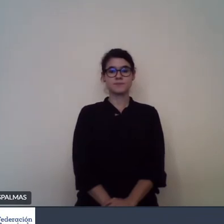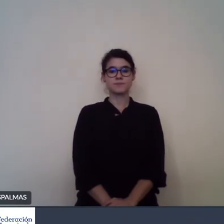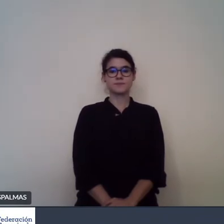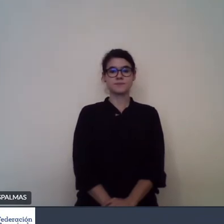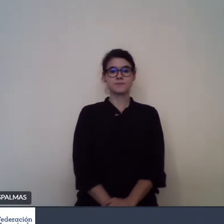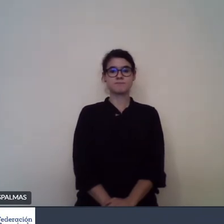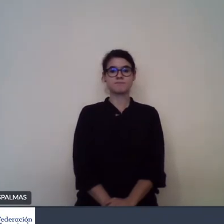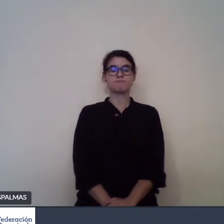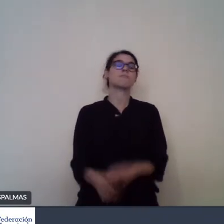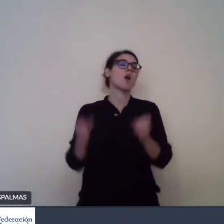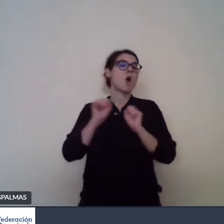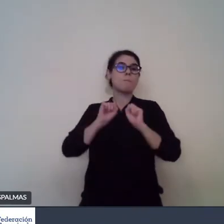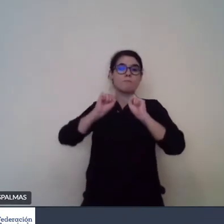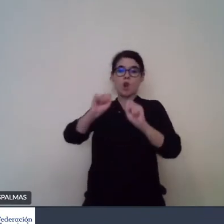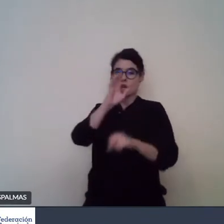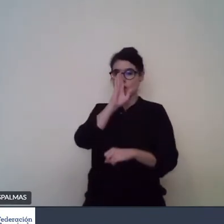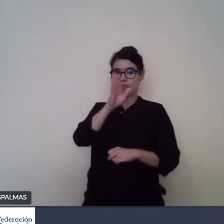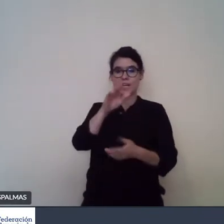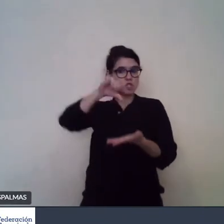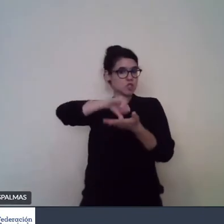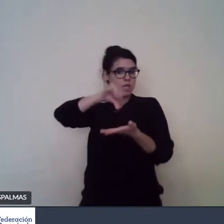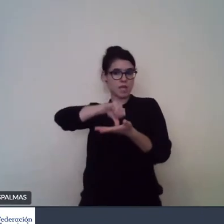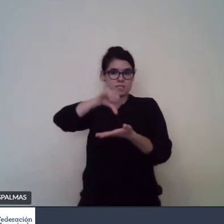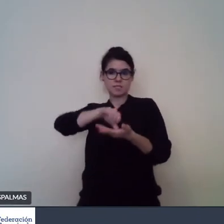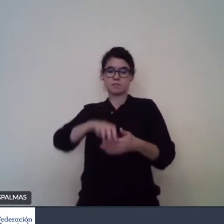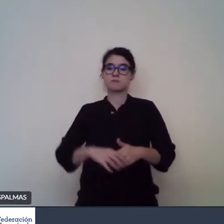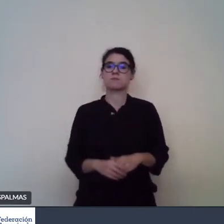Bloqueo directo central.